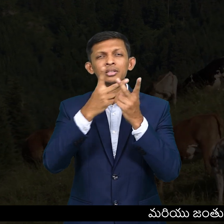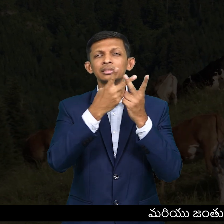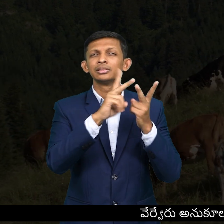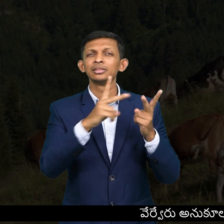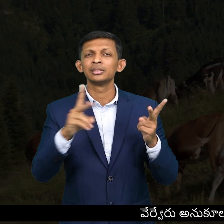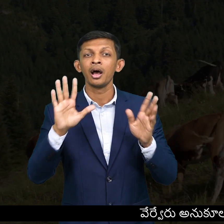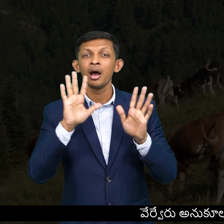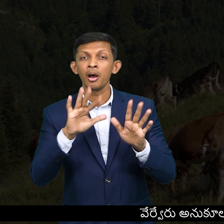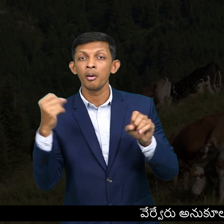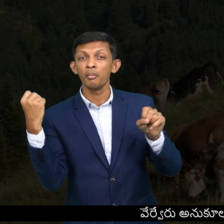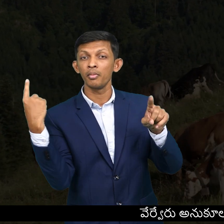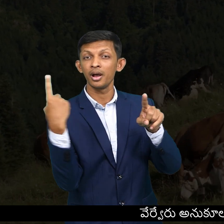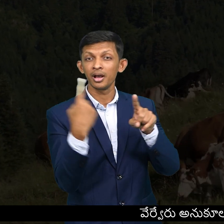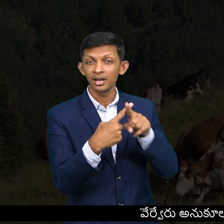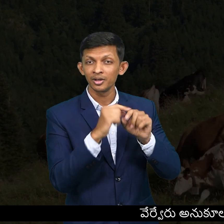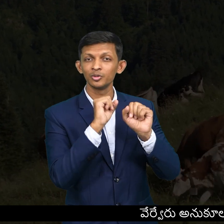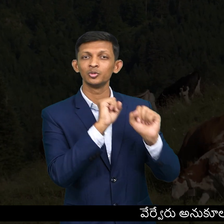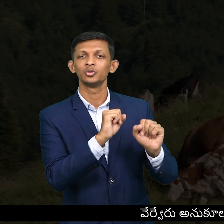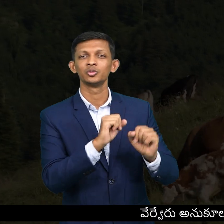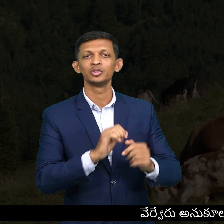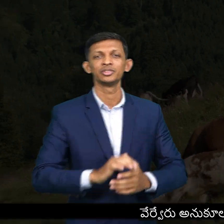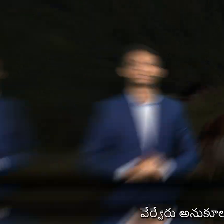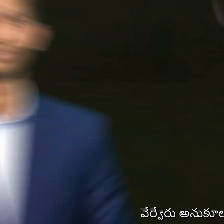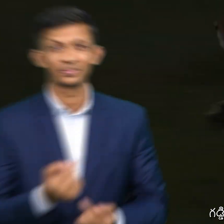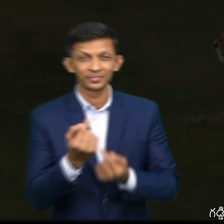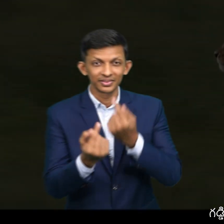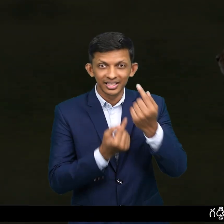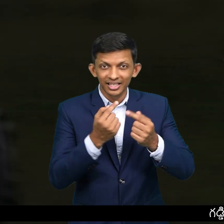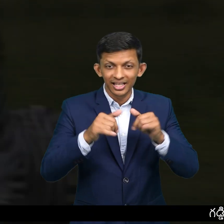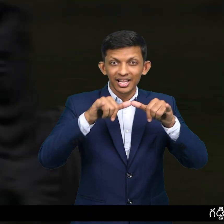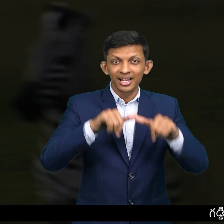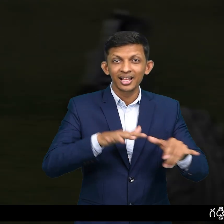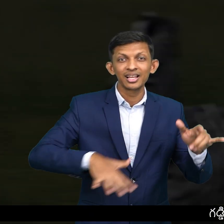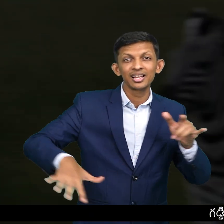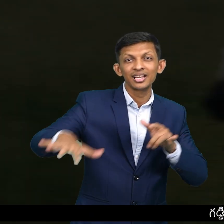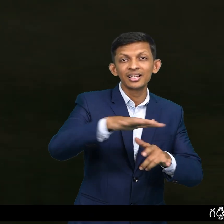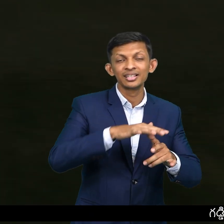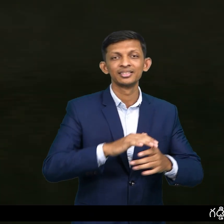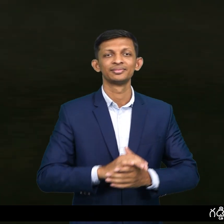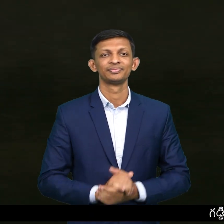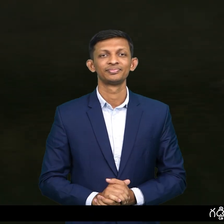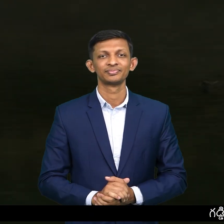ఎత్తులలో వేర్వేరు అనుకూలనాలను కలిగి ఉంటాయి. గడ్డి భూములు.